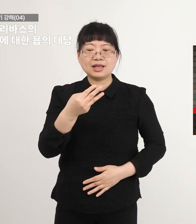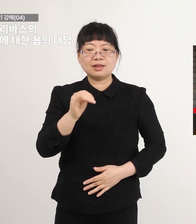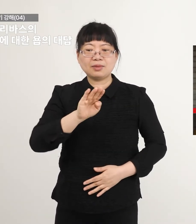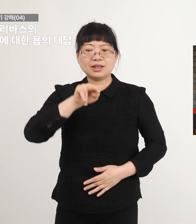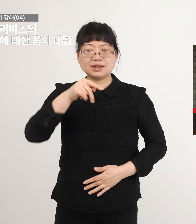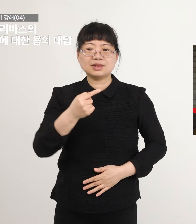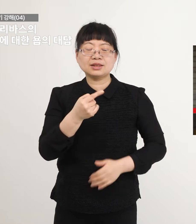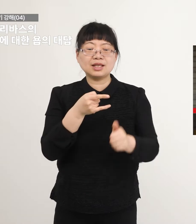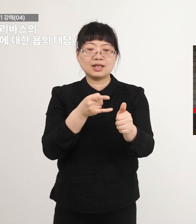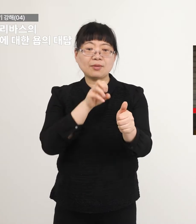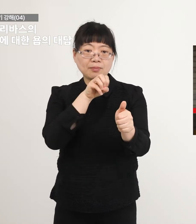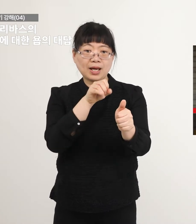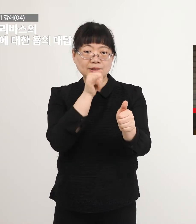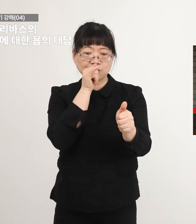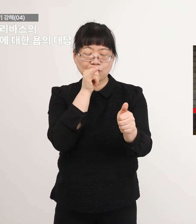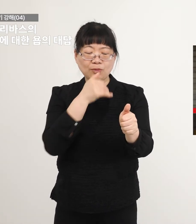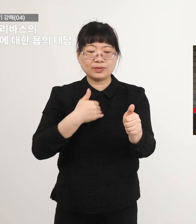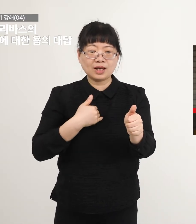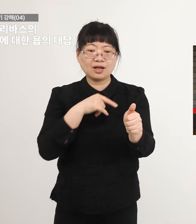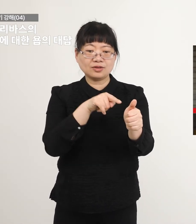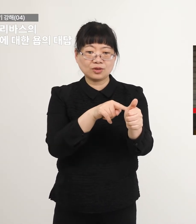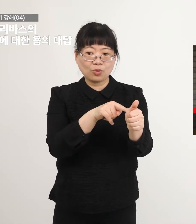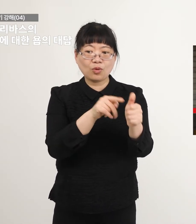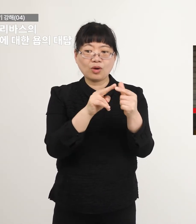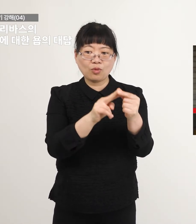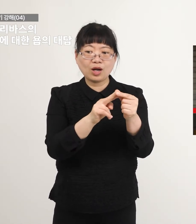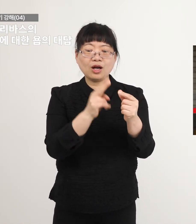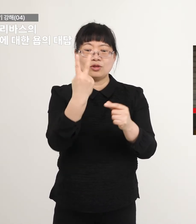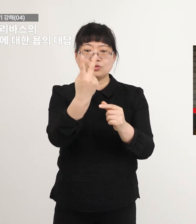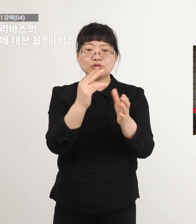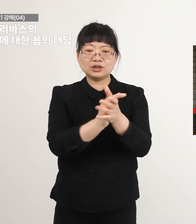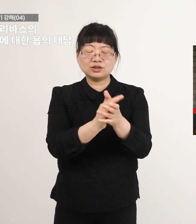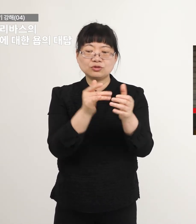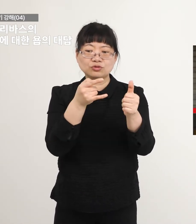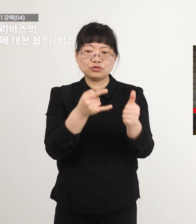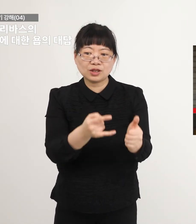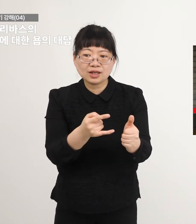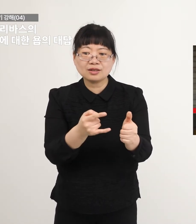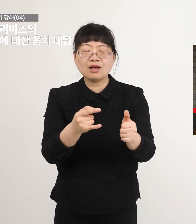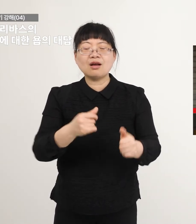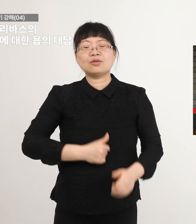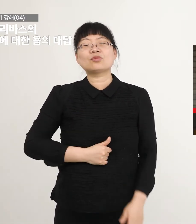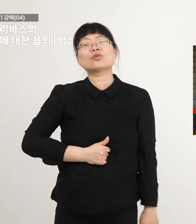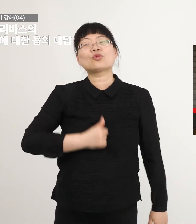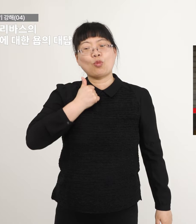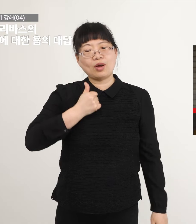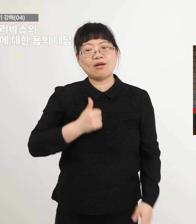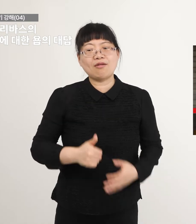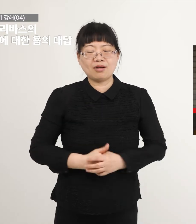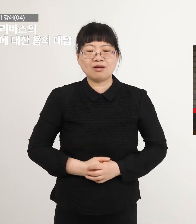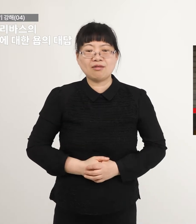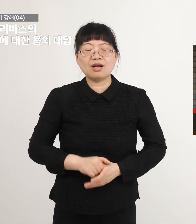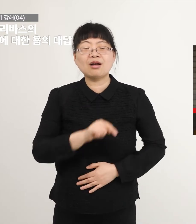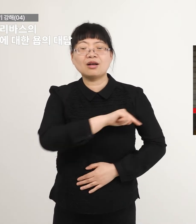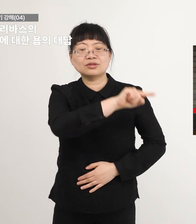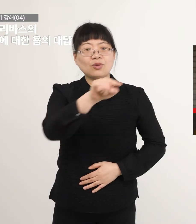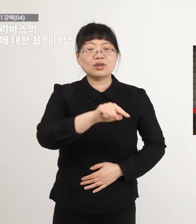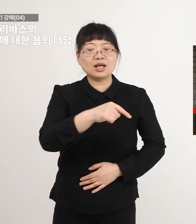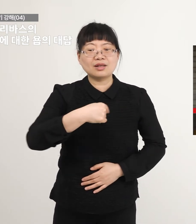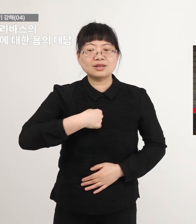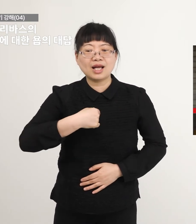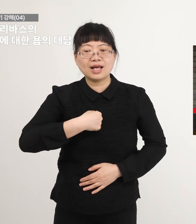이르시되 내가 너와 네 두 친구에게 노하나니 이는 너희가